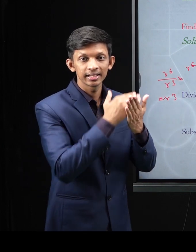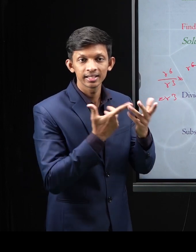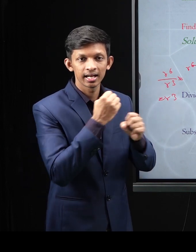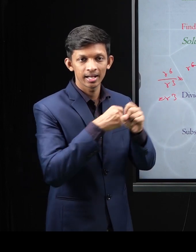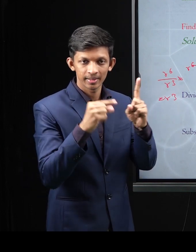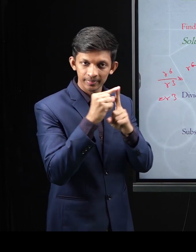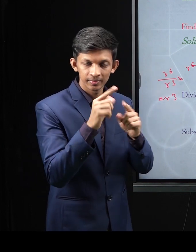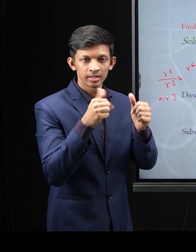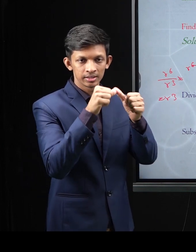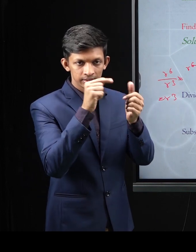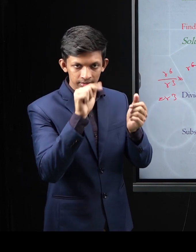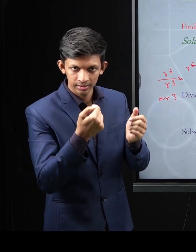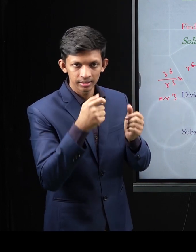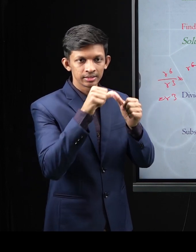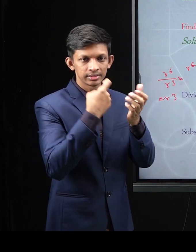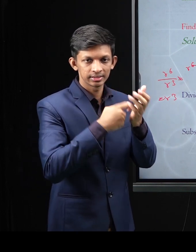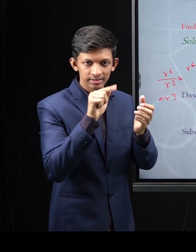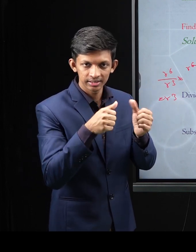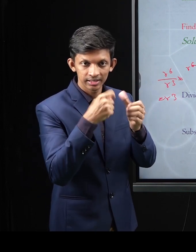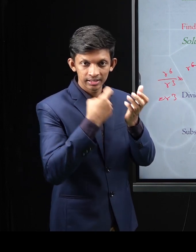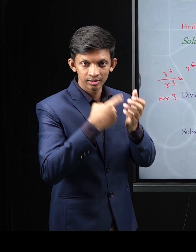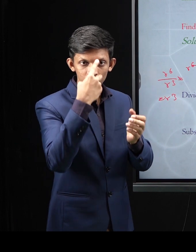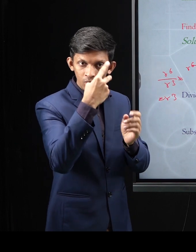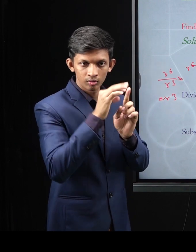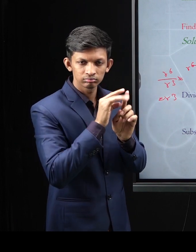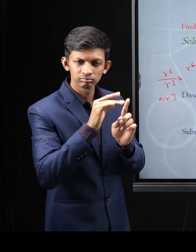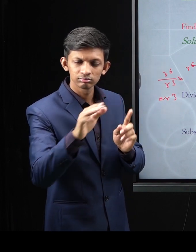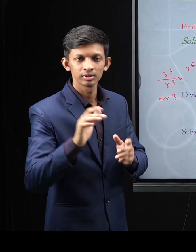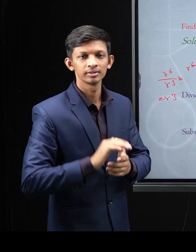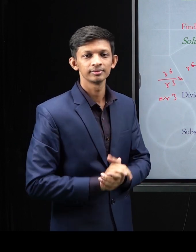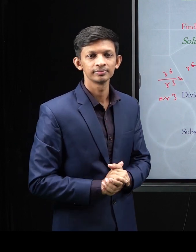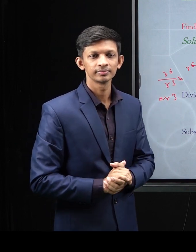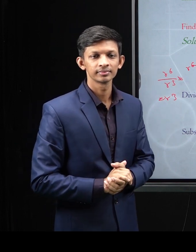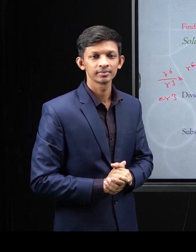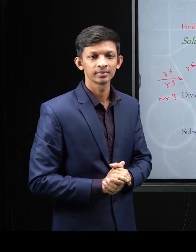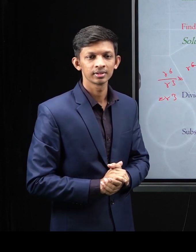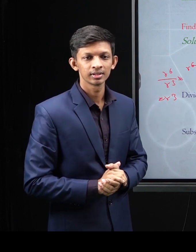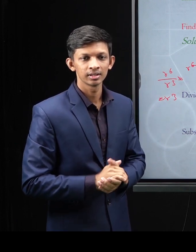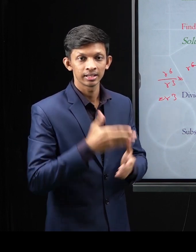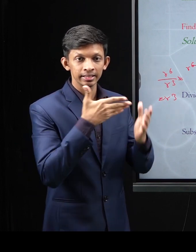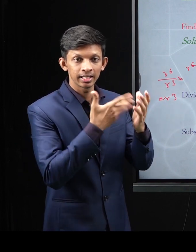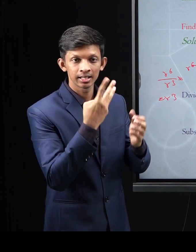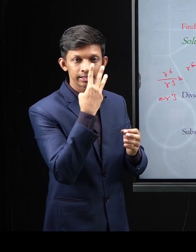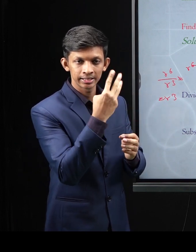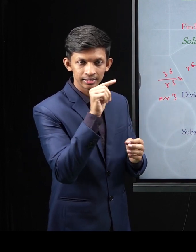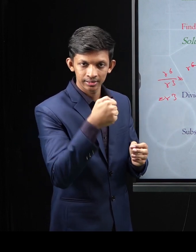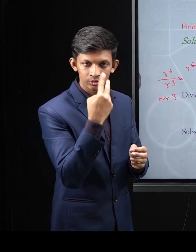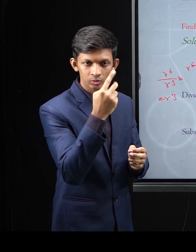కాబట్టి రేఖాగణిత పురోగతి ఏఆర్ ఏఆర్ స్క్వేర్ అండ్ సో ఆన్. అంటే 3,